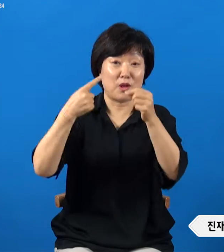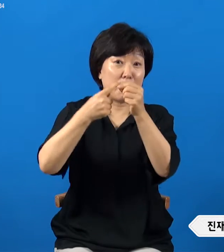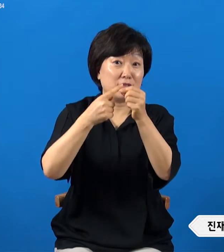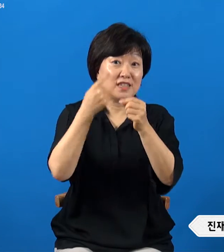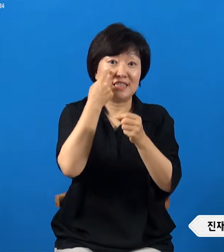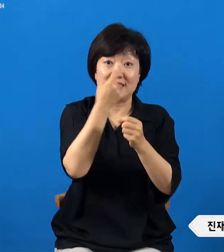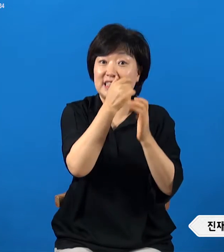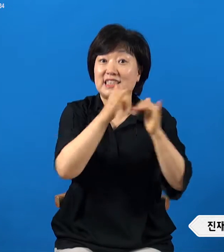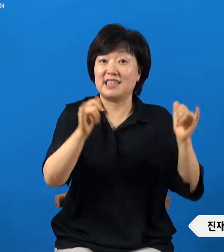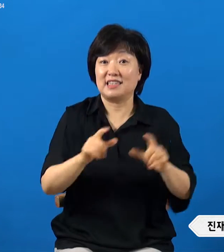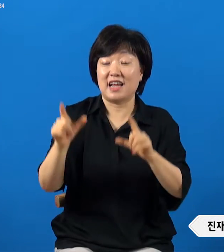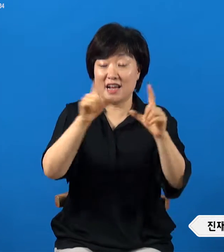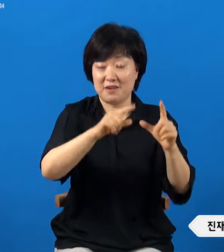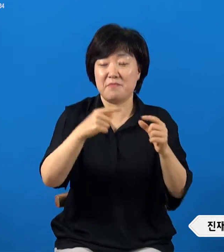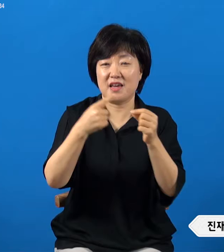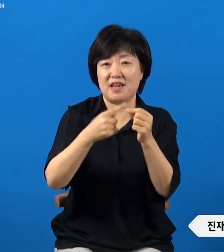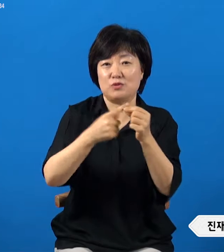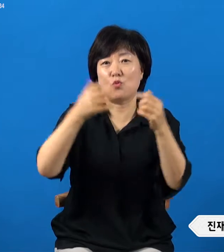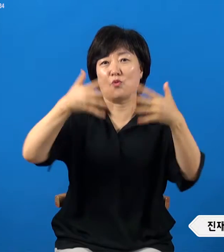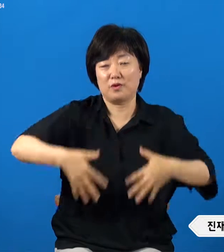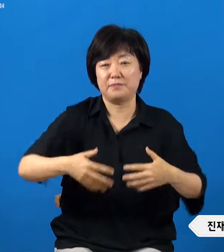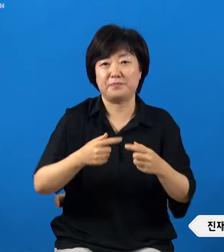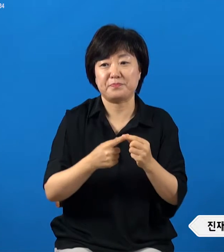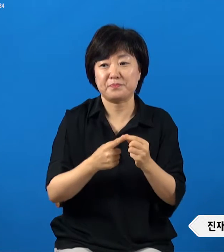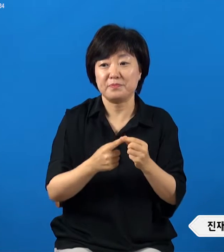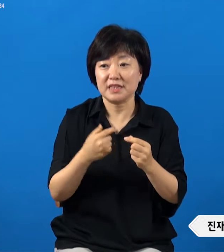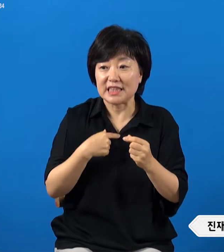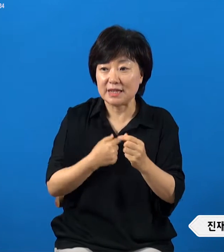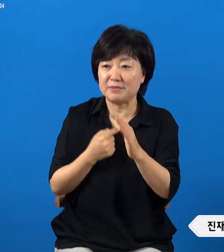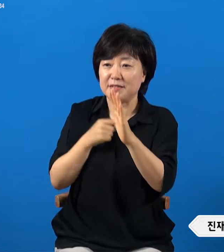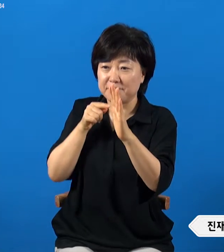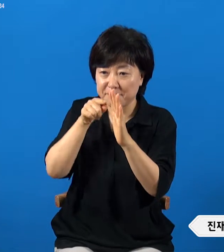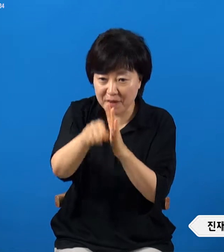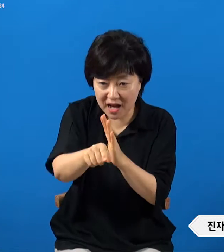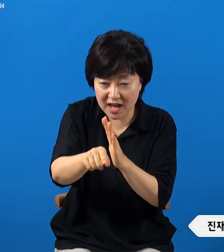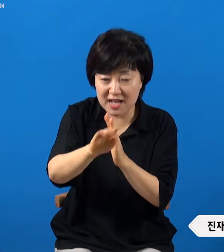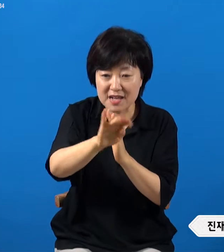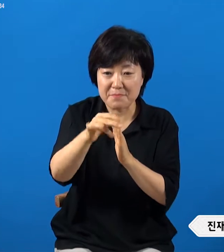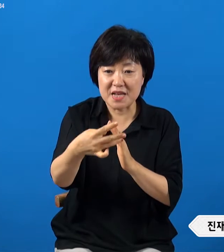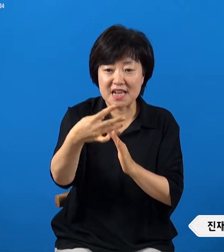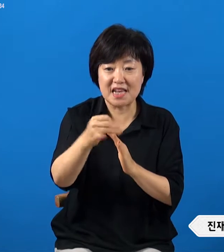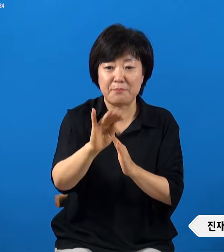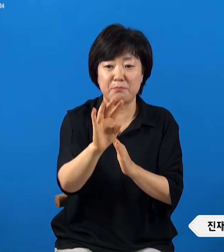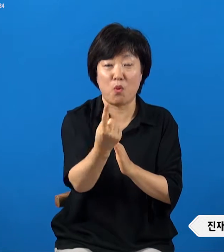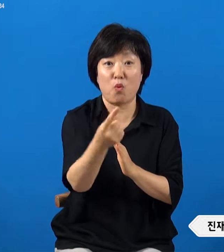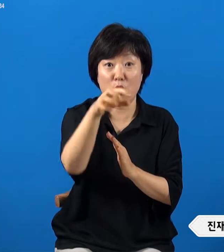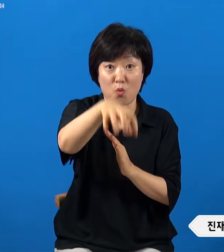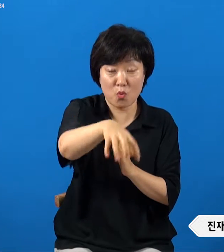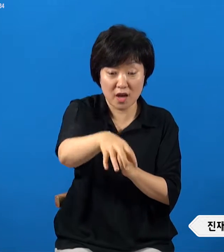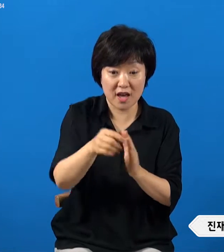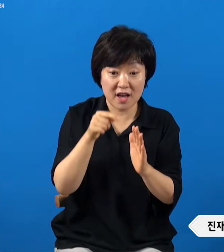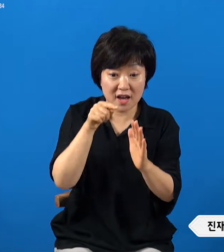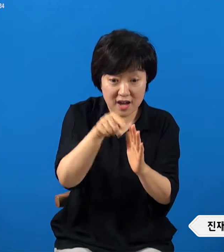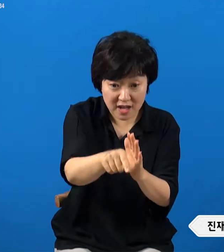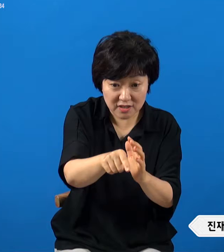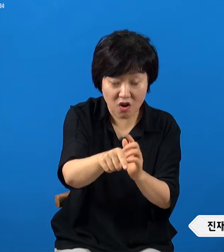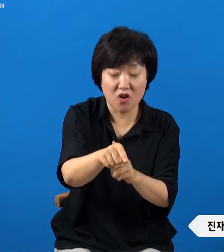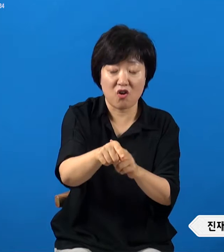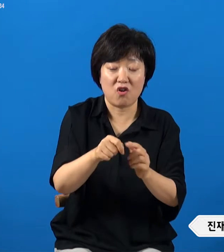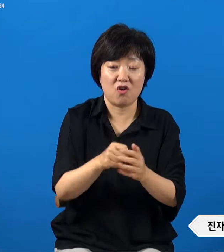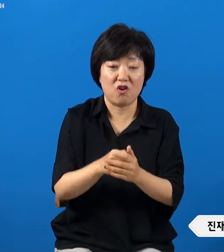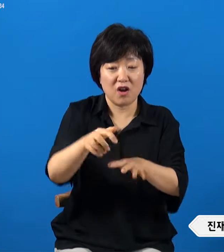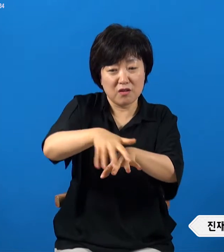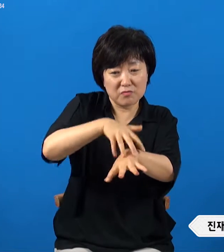지경의 제일 첫 번째 성인 빌립보에 도착합니다. 자주장사 루디아에게 복음을 나누고